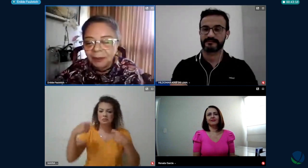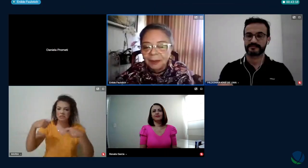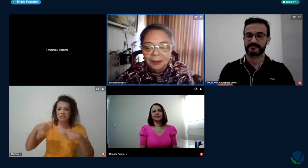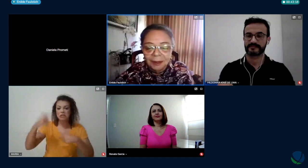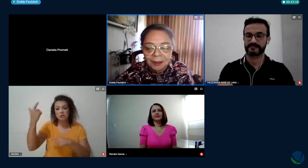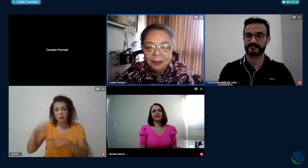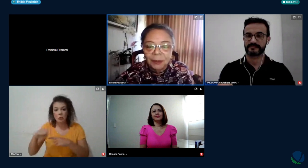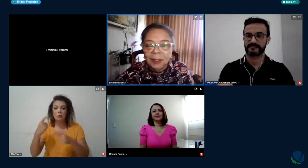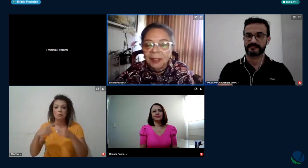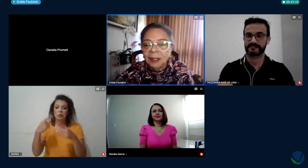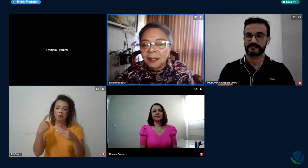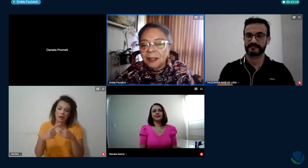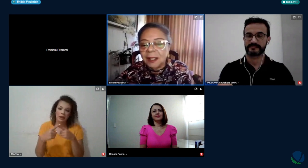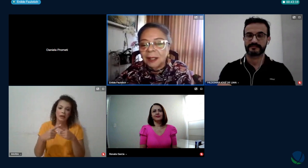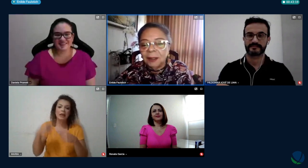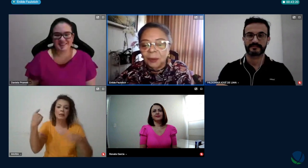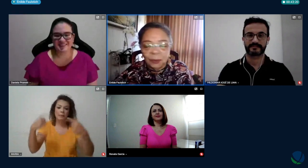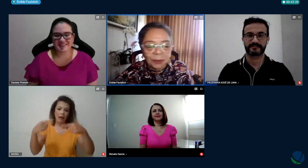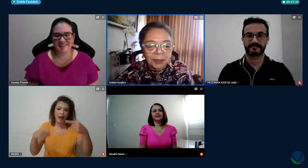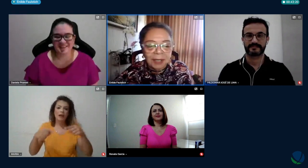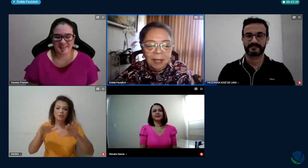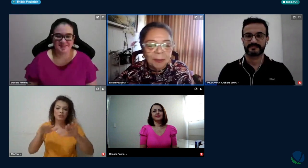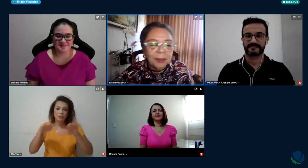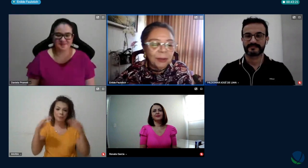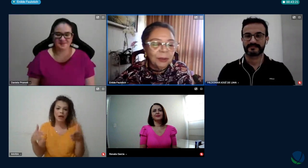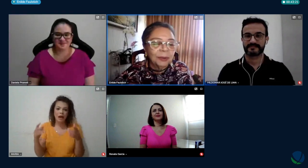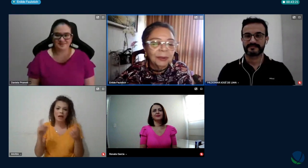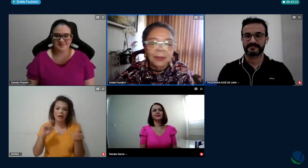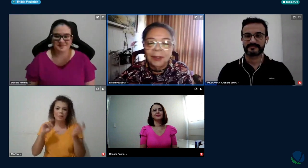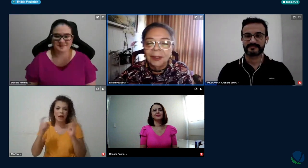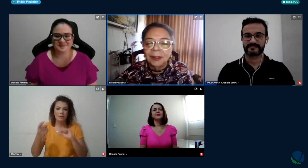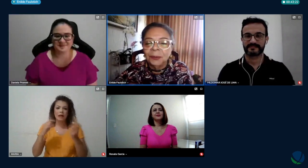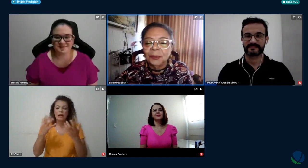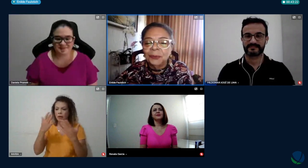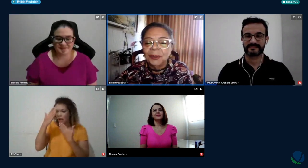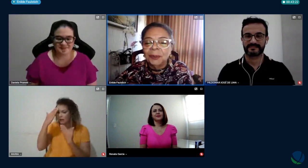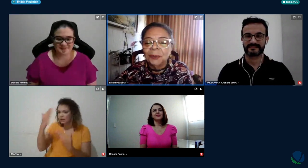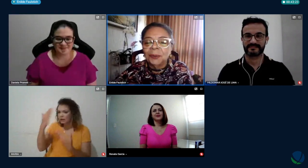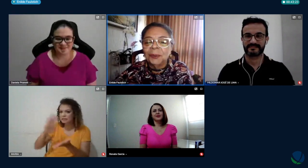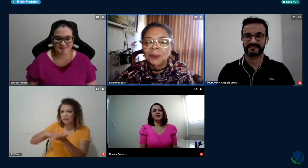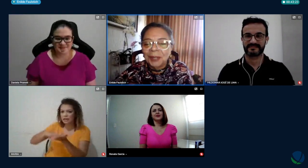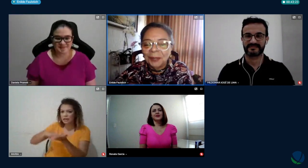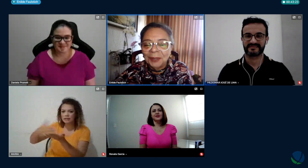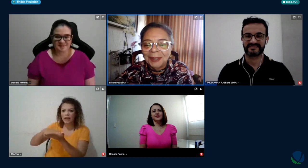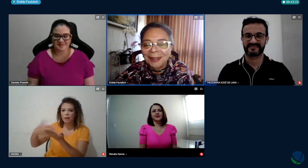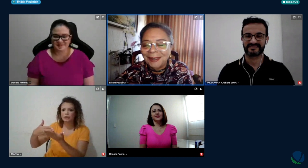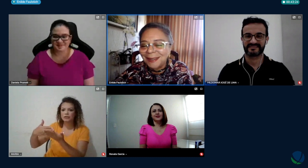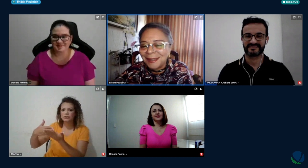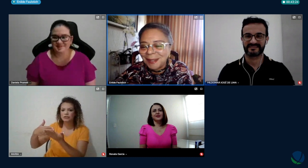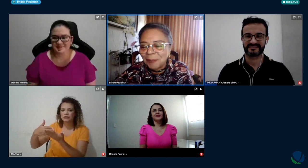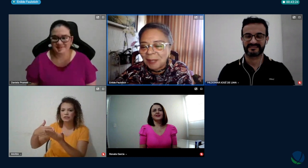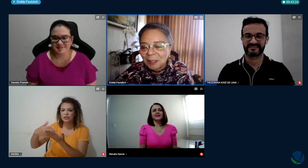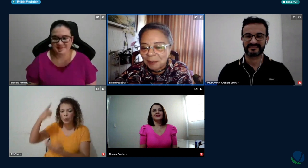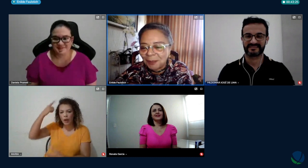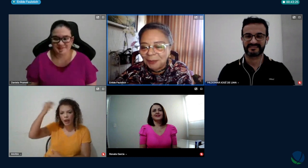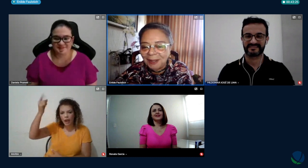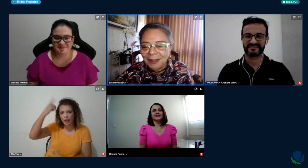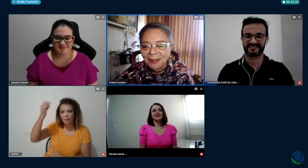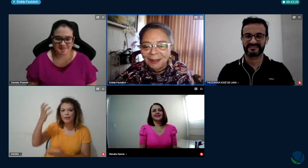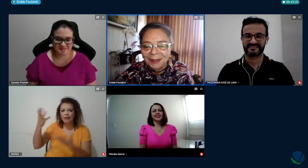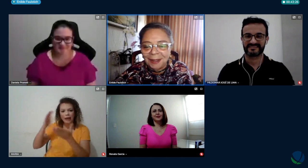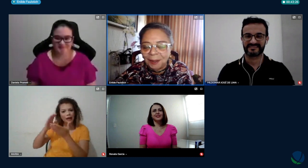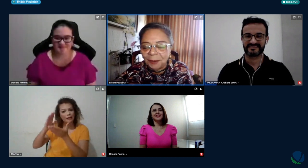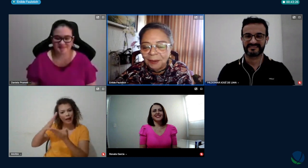debate. E eu quero agradecer. Cadê o intérprete, o que estava aí? Quero agradecer a